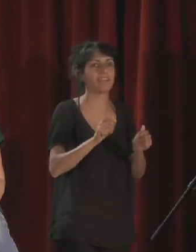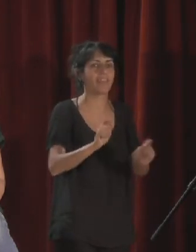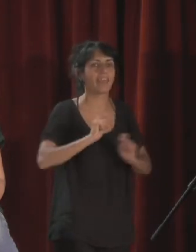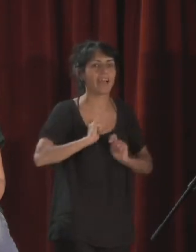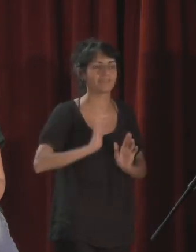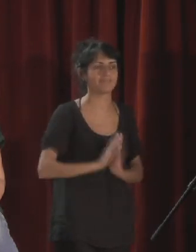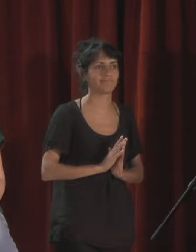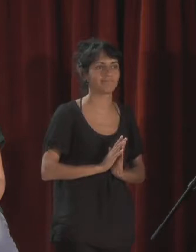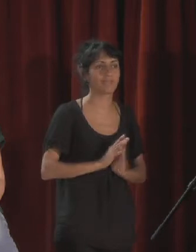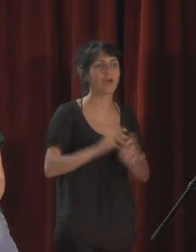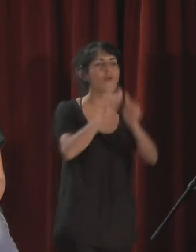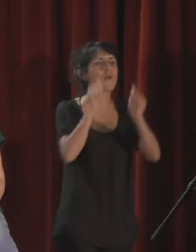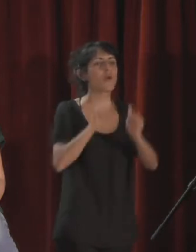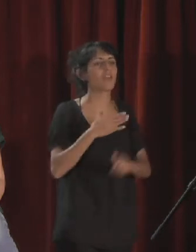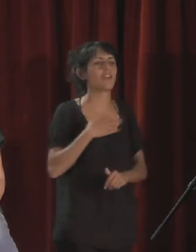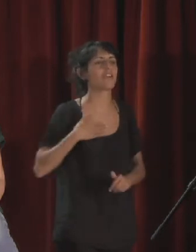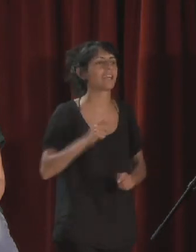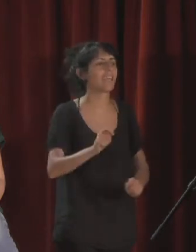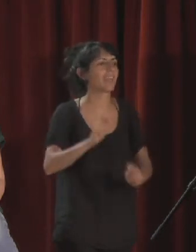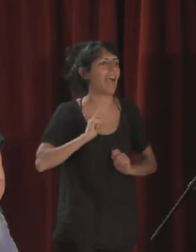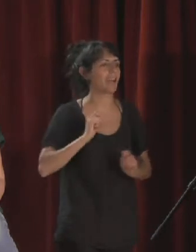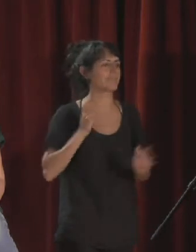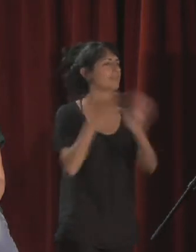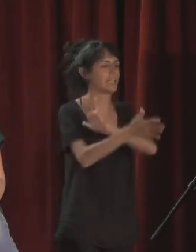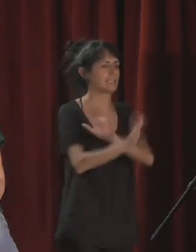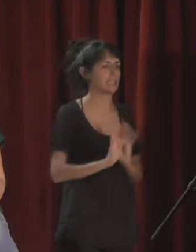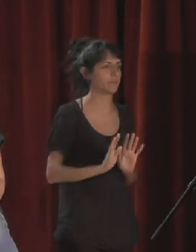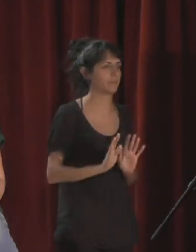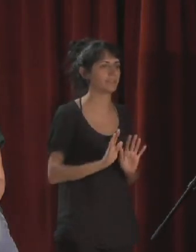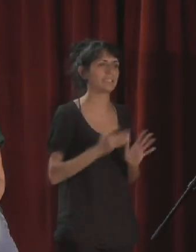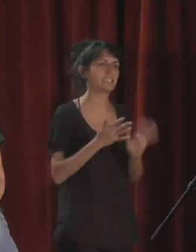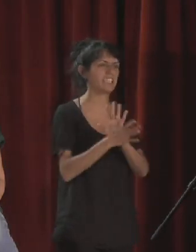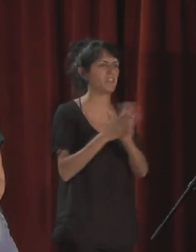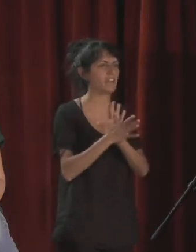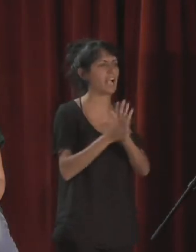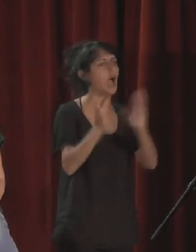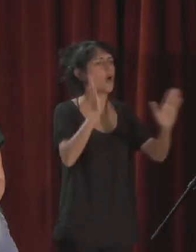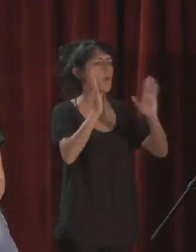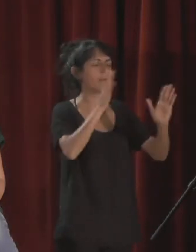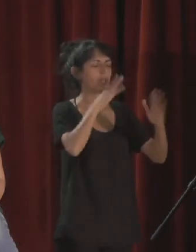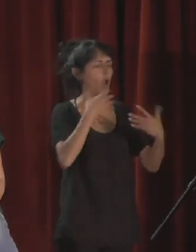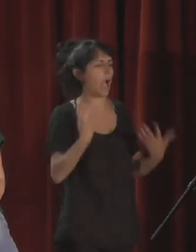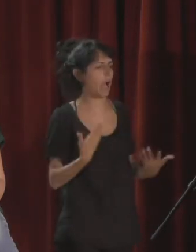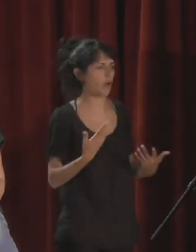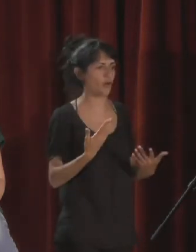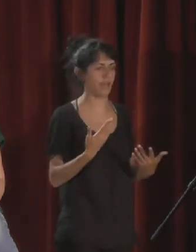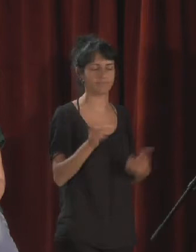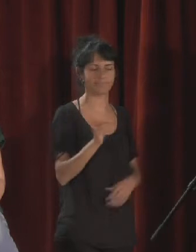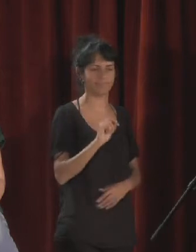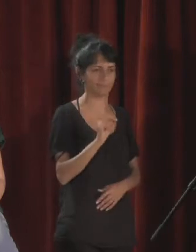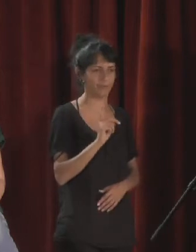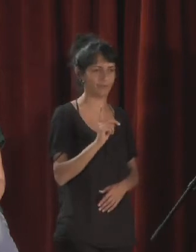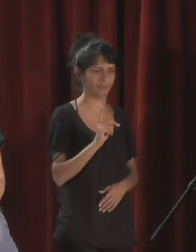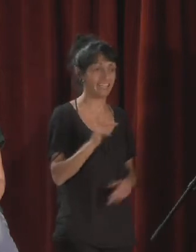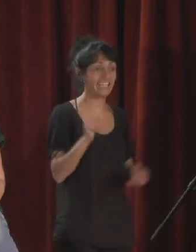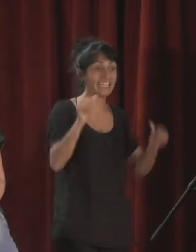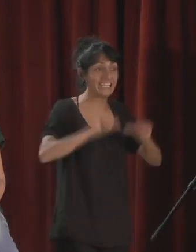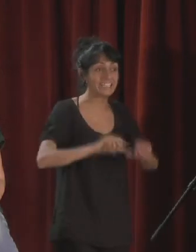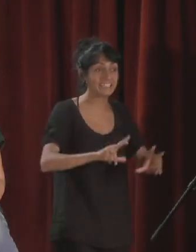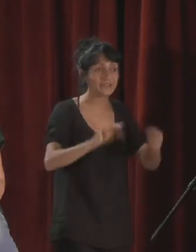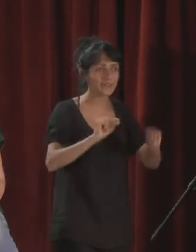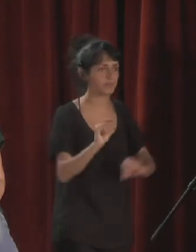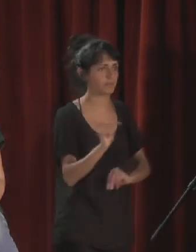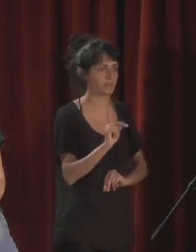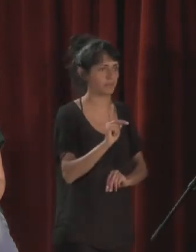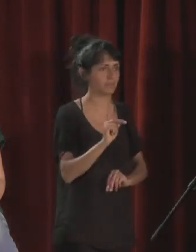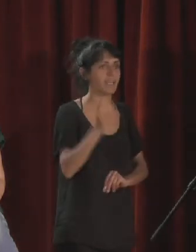implantar ad infinitum. Non é algo coyuntural. O cando dicen que estamos saindo da crise é porque isto é o que eles se